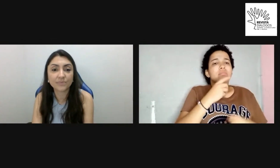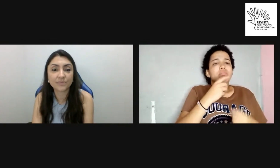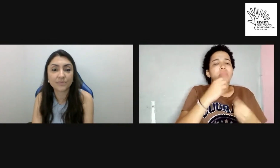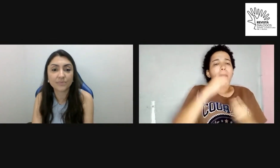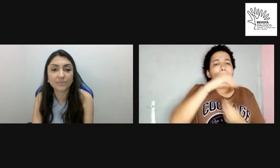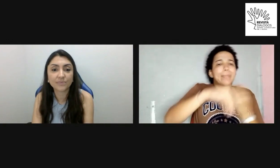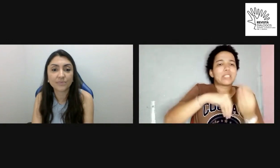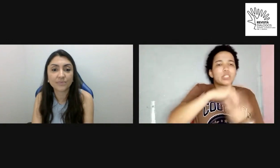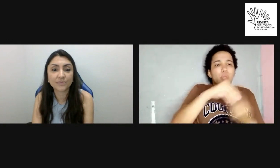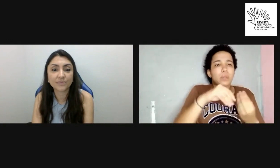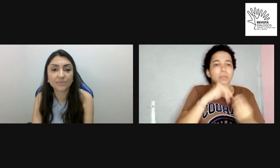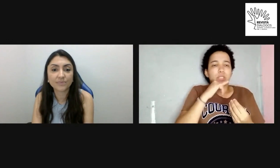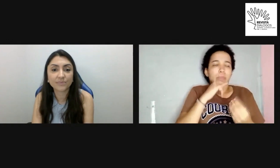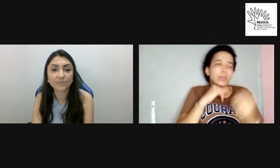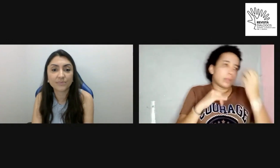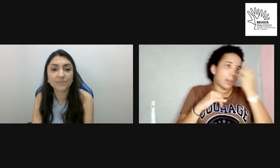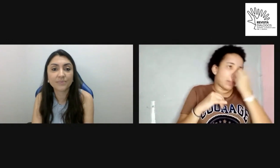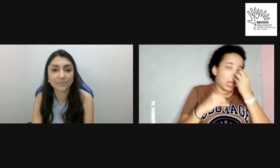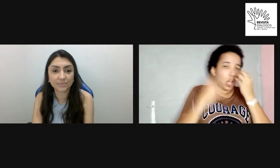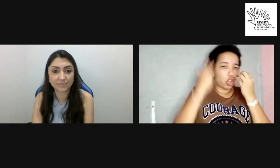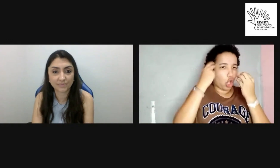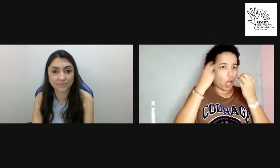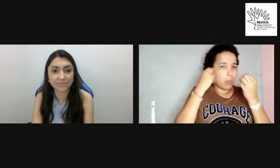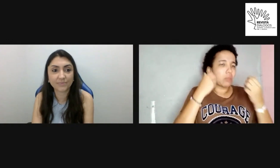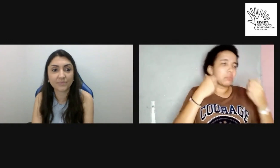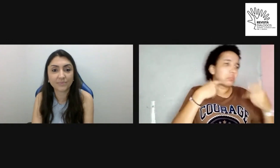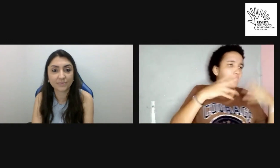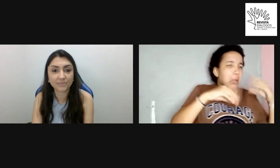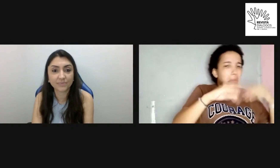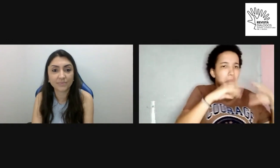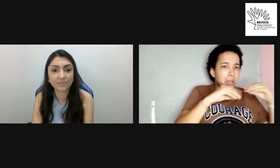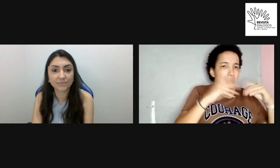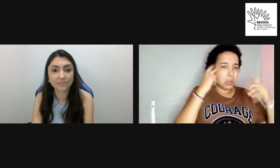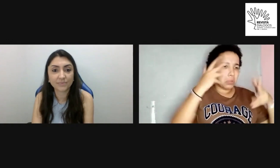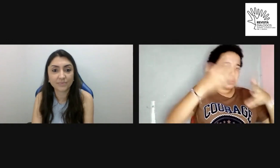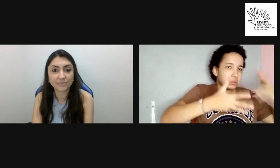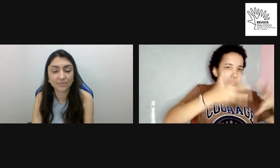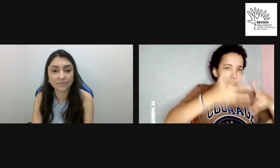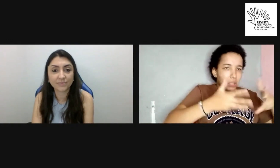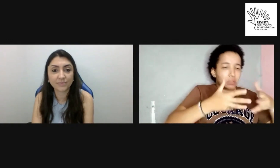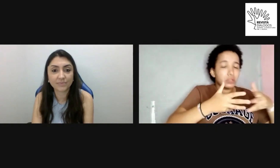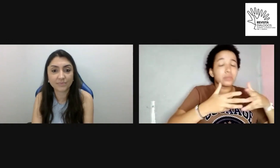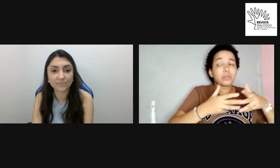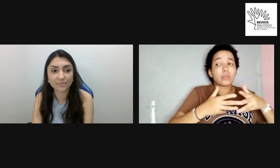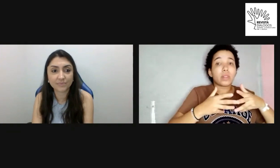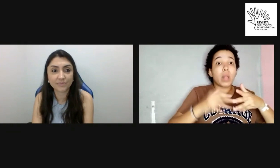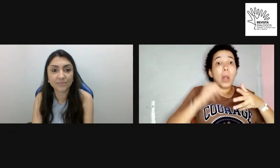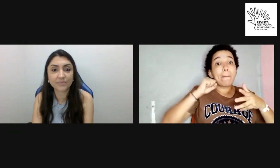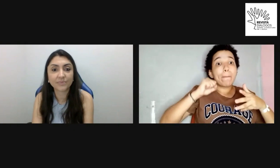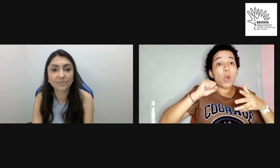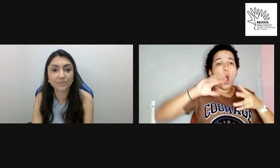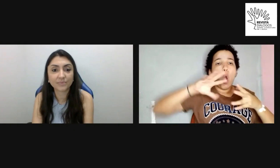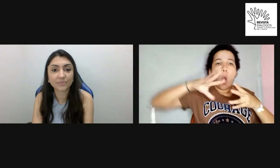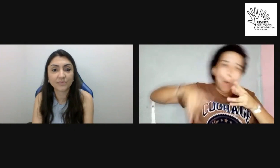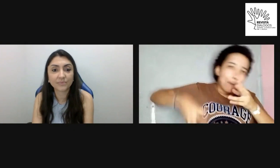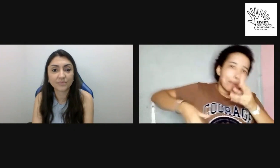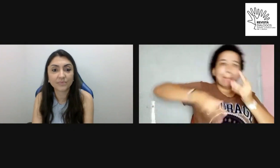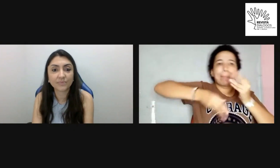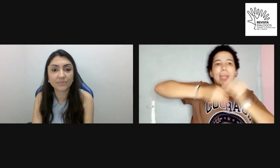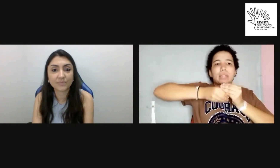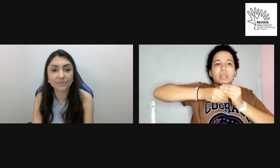primeiro tipo, o humor está presente na sinalização normal do palhaço, mas